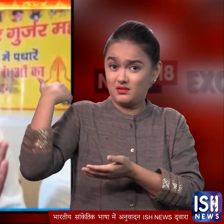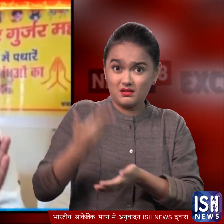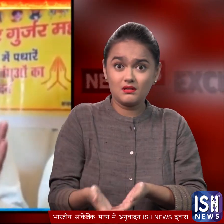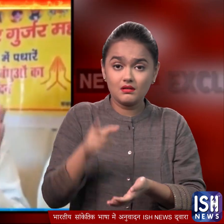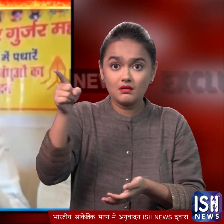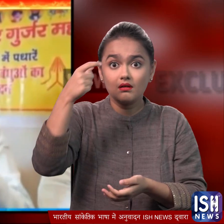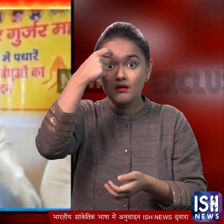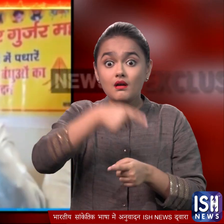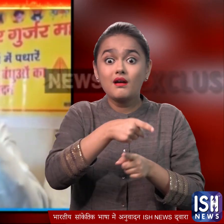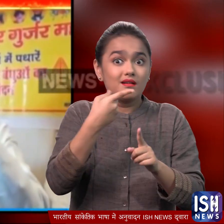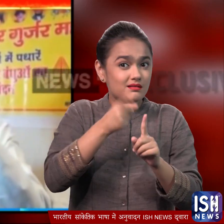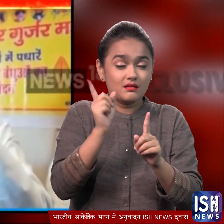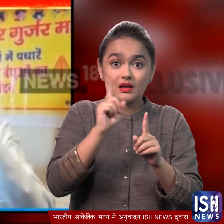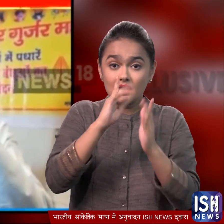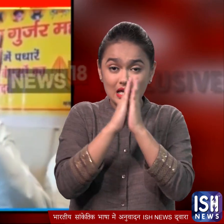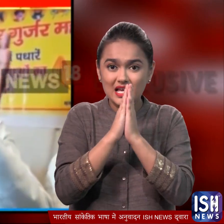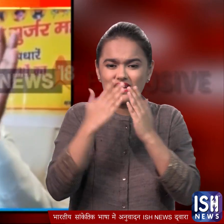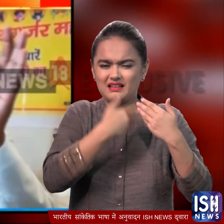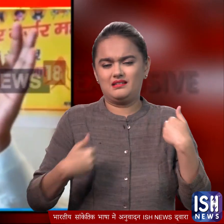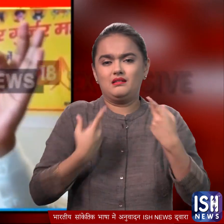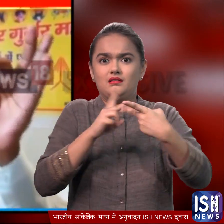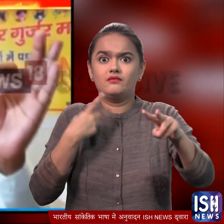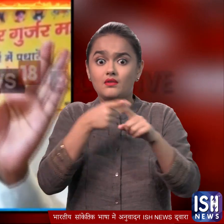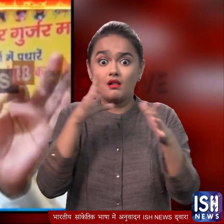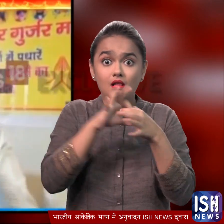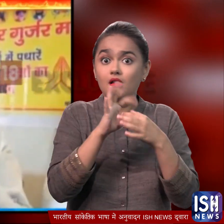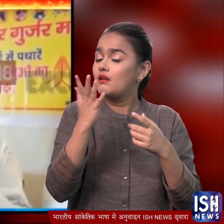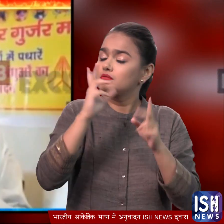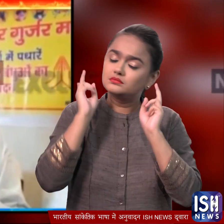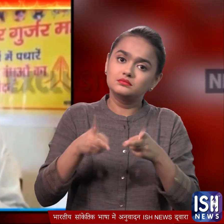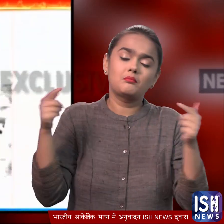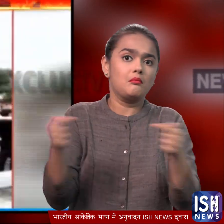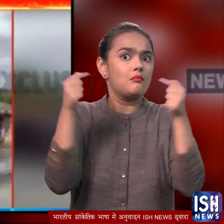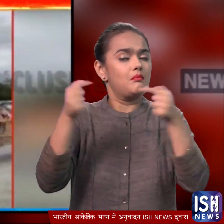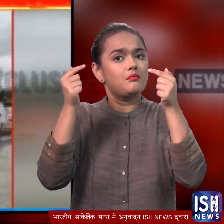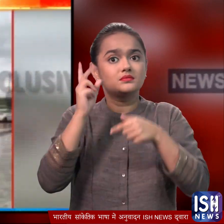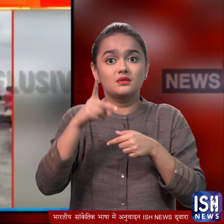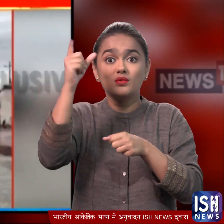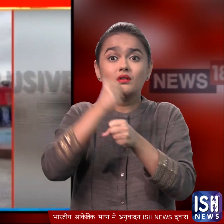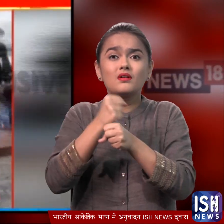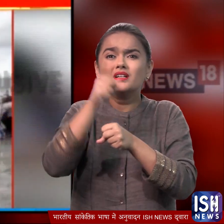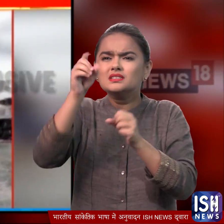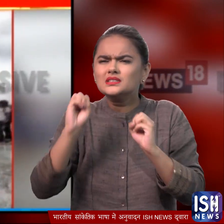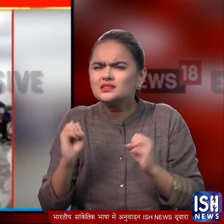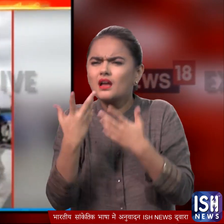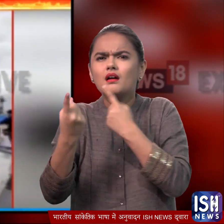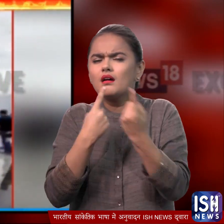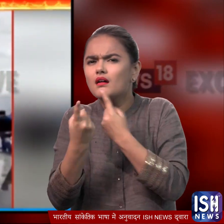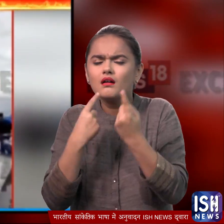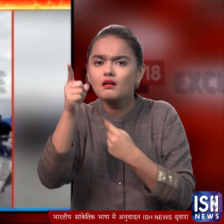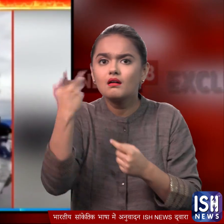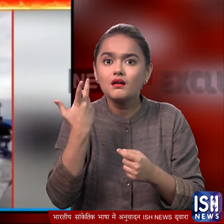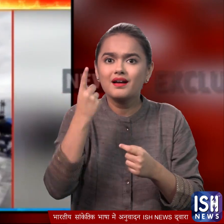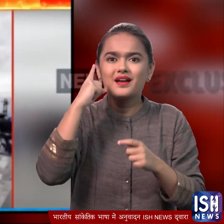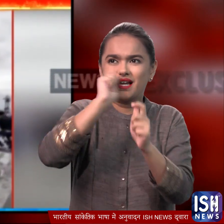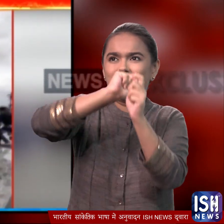ग्वालियर में मिहिर भोज की जाति पर गुर्जर और राजपूत समुदाय के कई संगठन आमने सामने हैं। ग्वालियर में यह विवाद तब शुरू हुआ था जब मिहिर